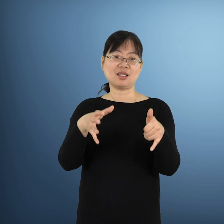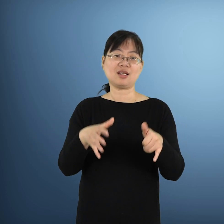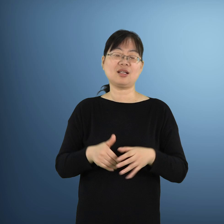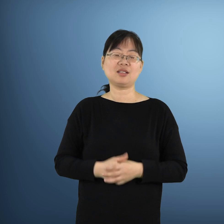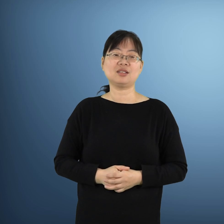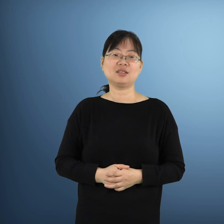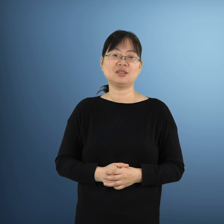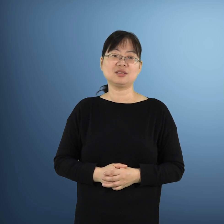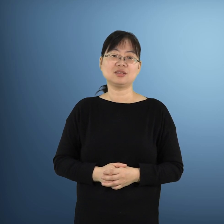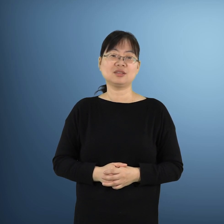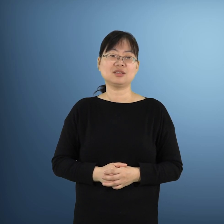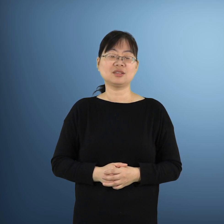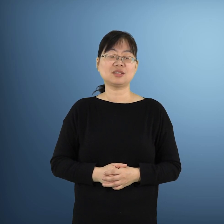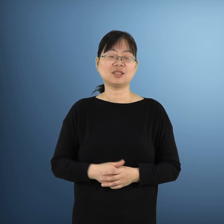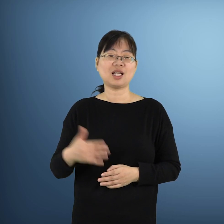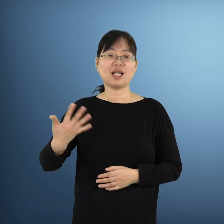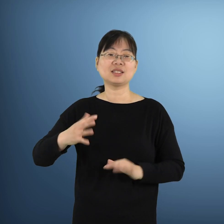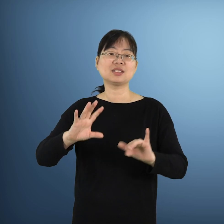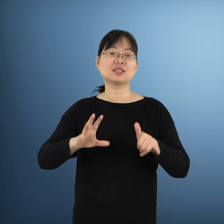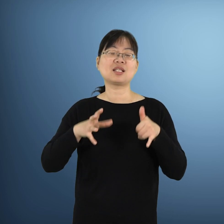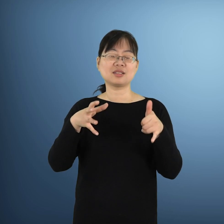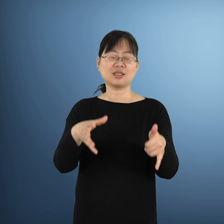세상은